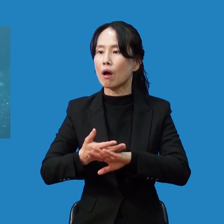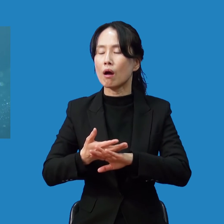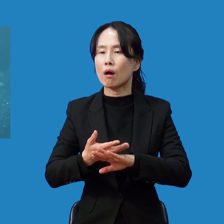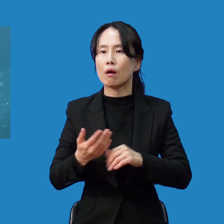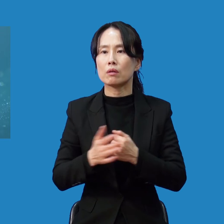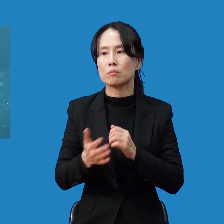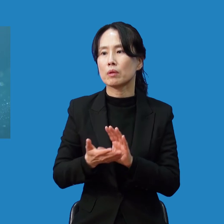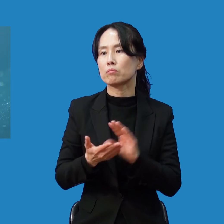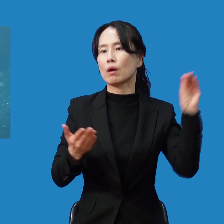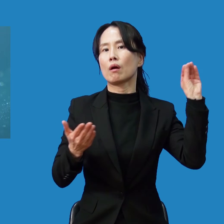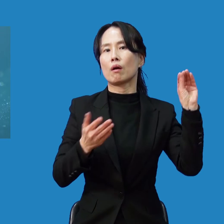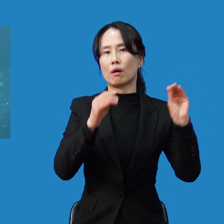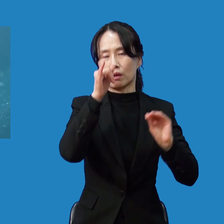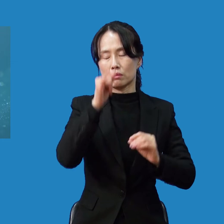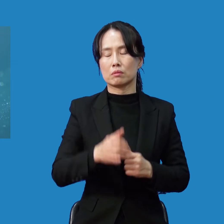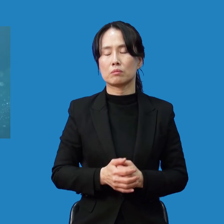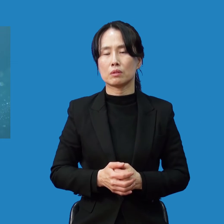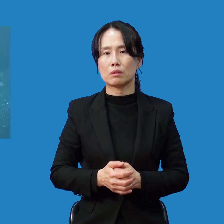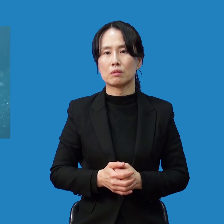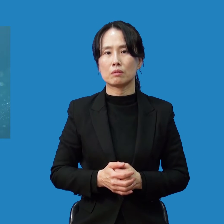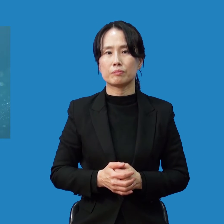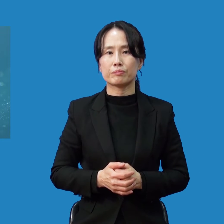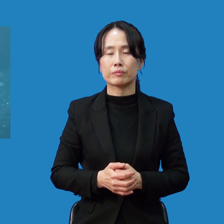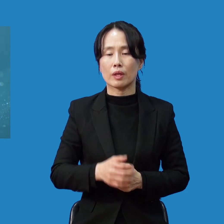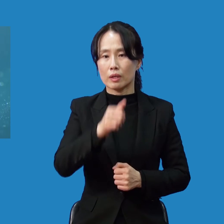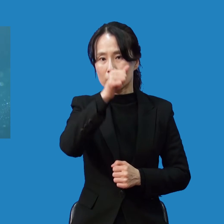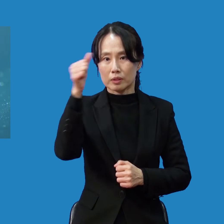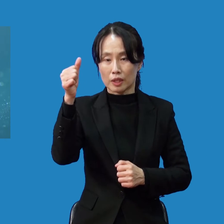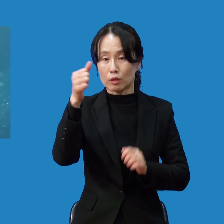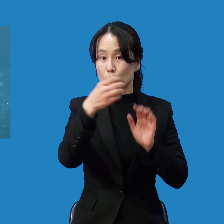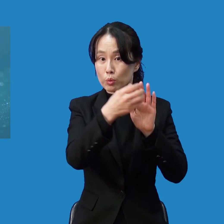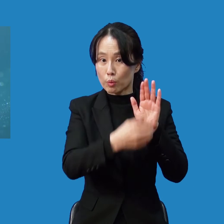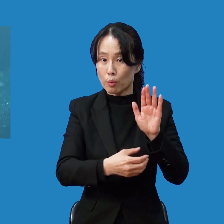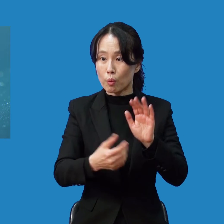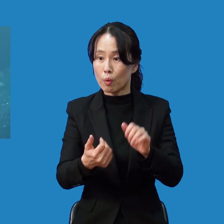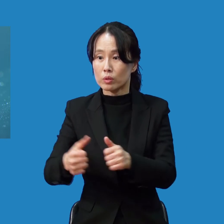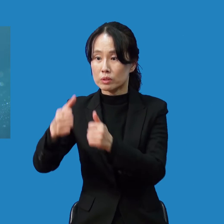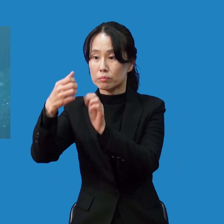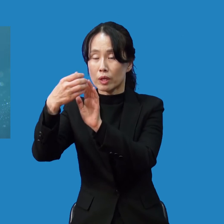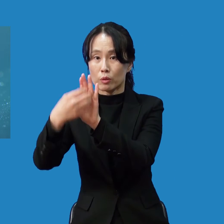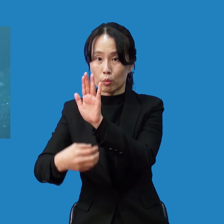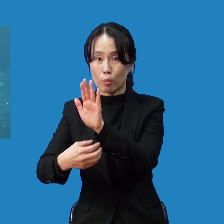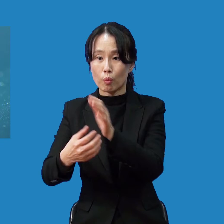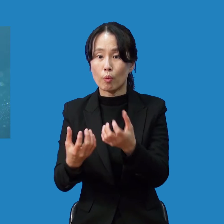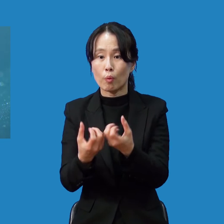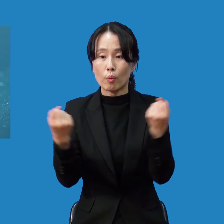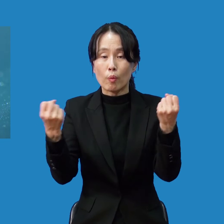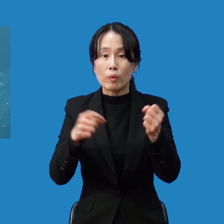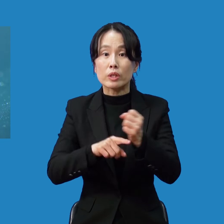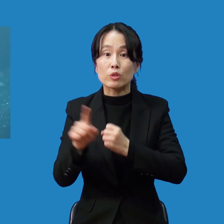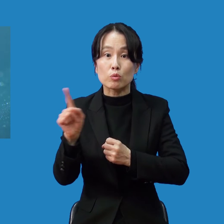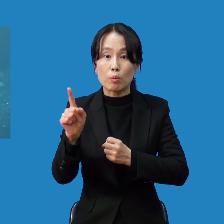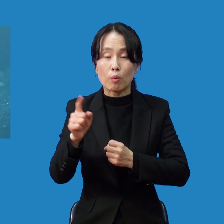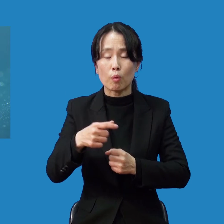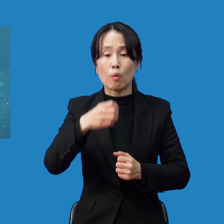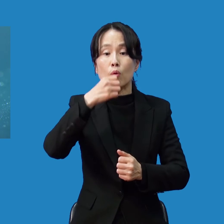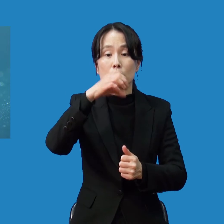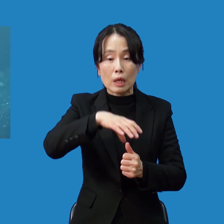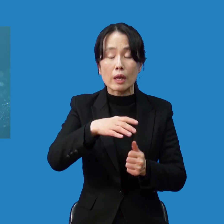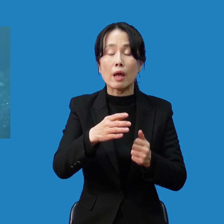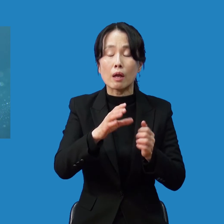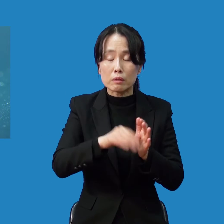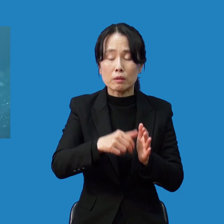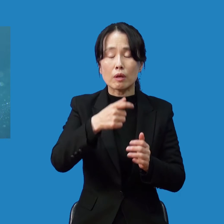장로교와 침례교가 왜 나누어졌습니까? 장로교는 세례를 베풀 때 물을 뿌려야 된다고 하고, 침례교는 아니다, 물에